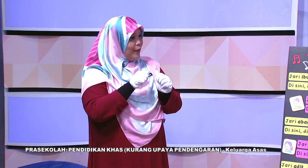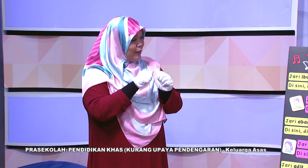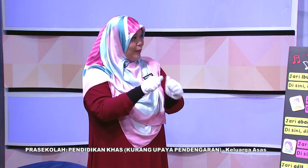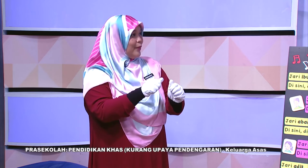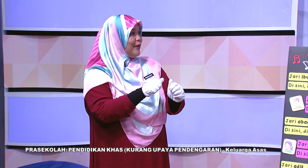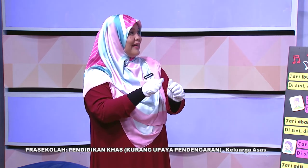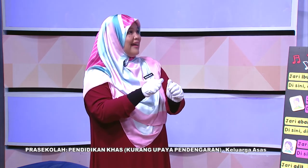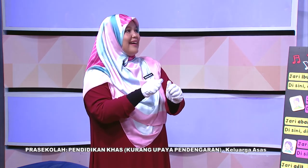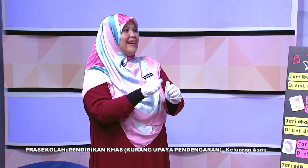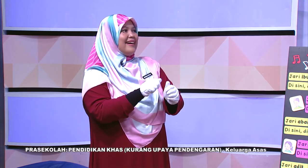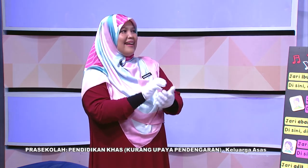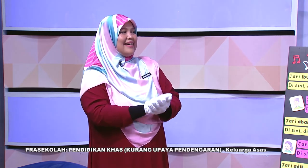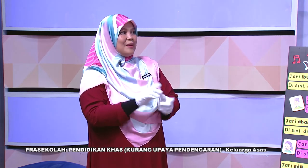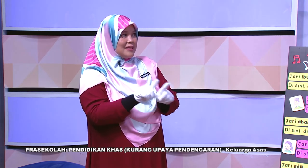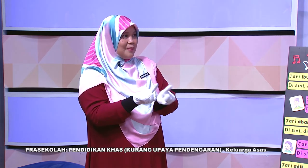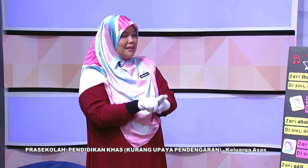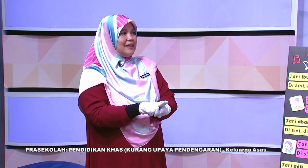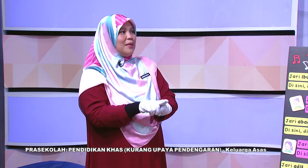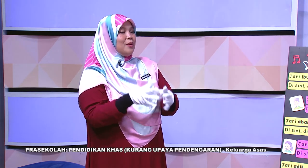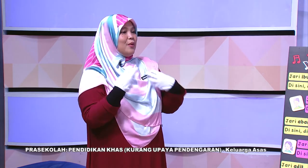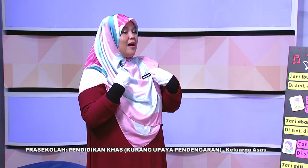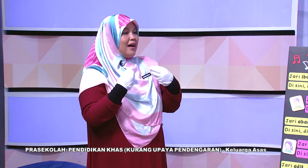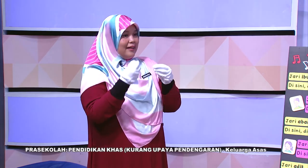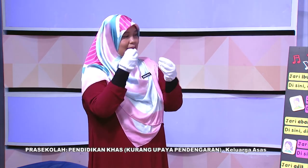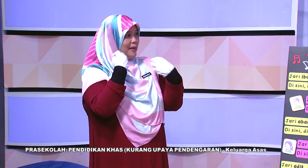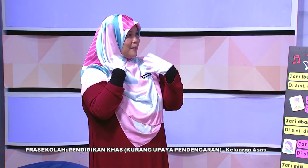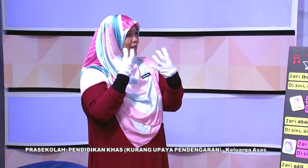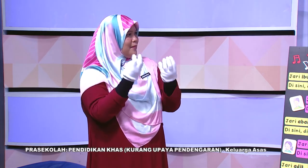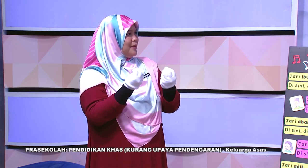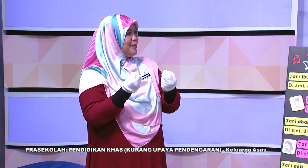ghost itu betul-betul ada makhluk